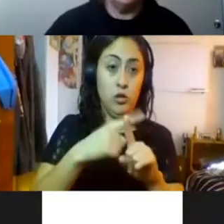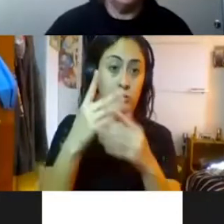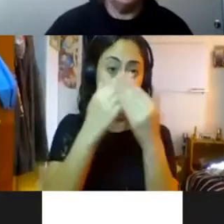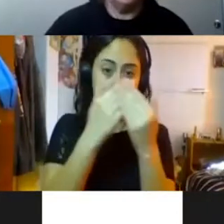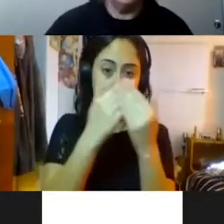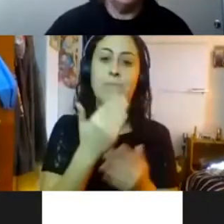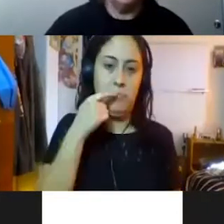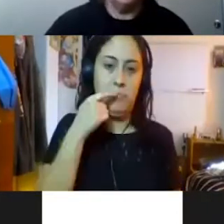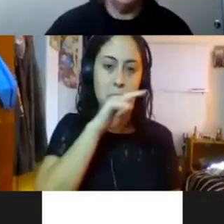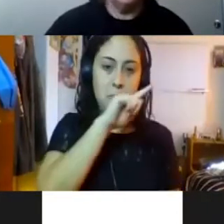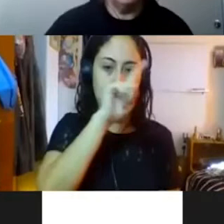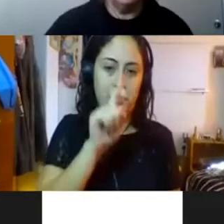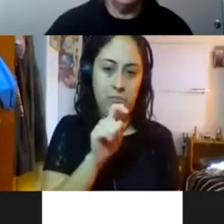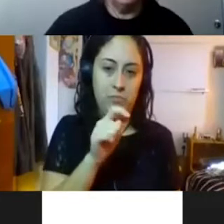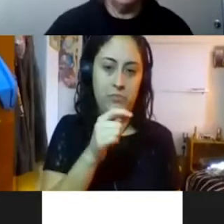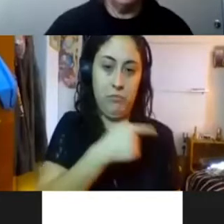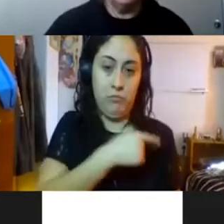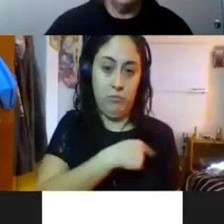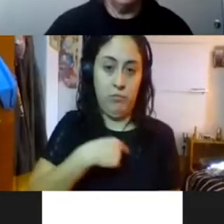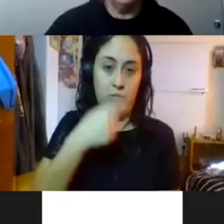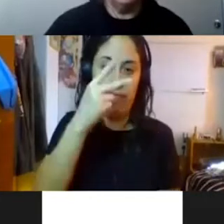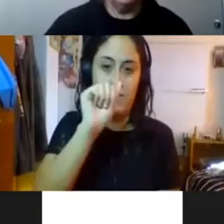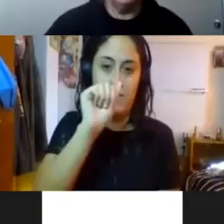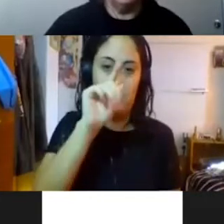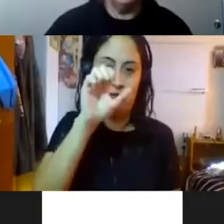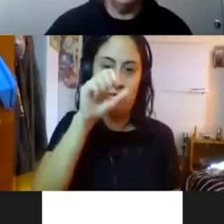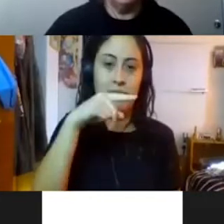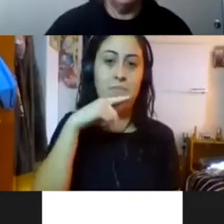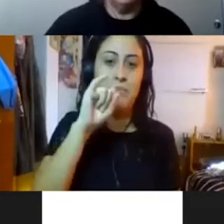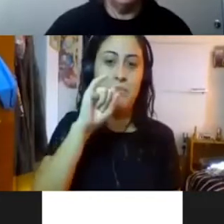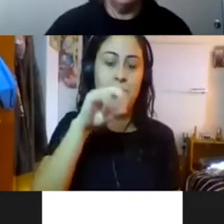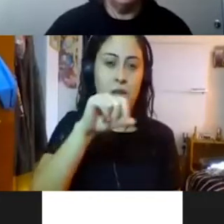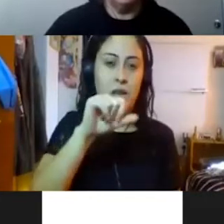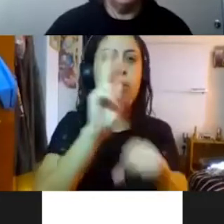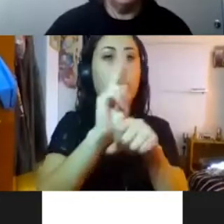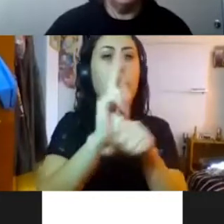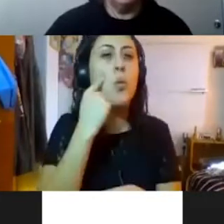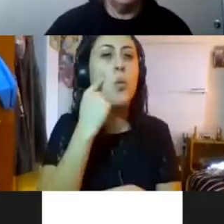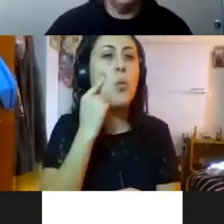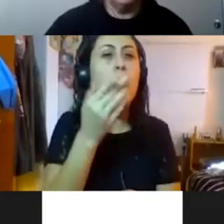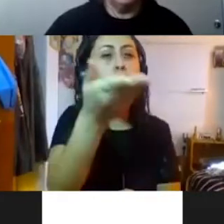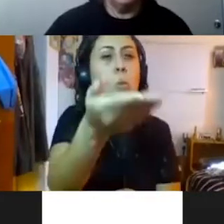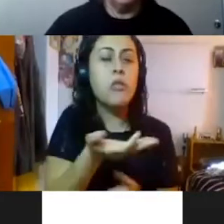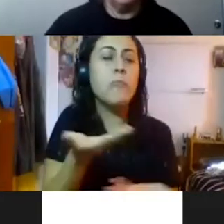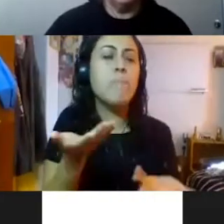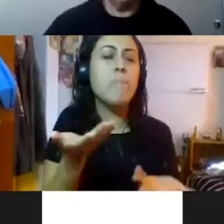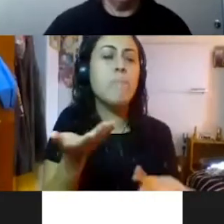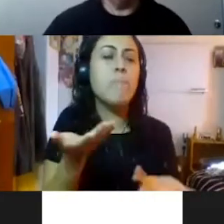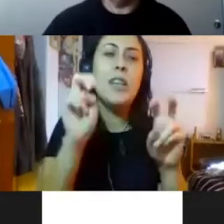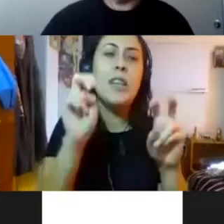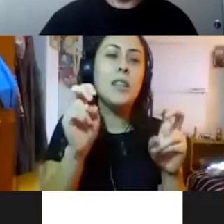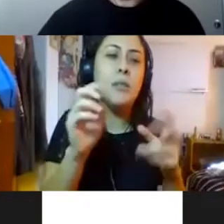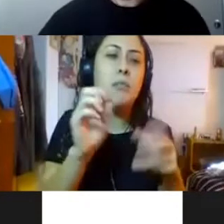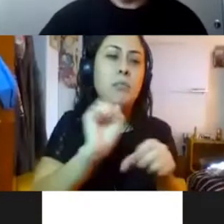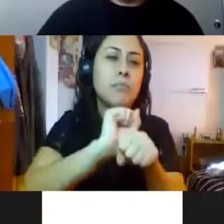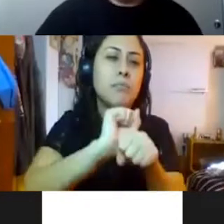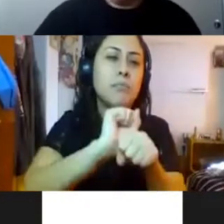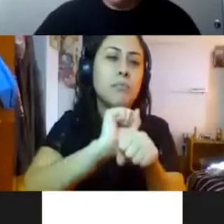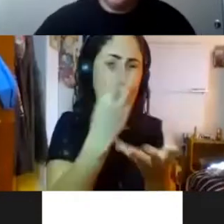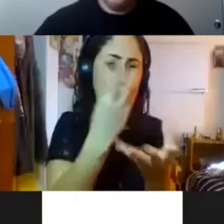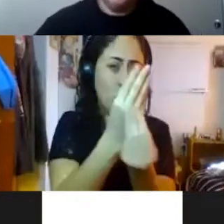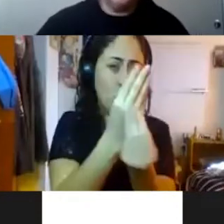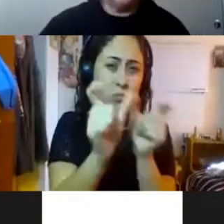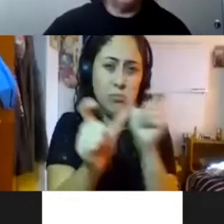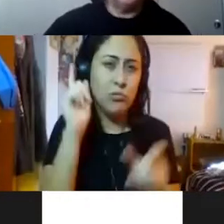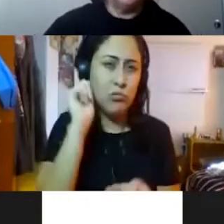cuéntenos. con respecto a lo que Juan Luis estaba comentando de la pandemia y todo, y muchos niños sordos no tenían información